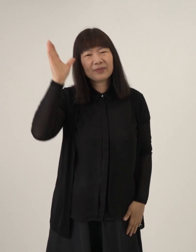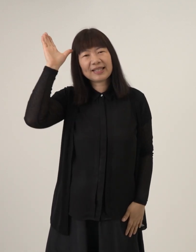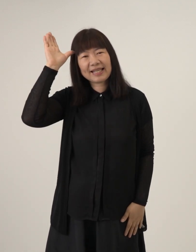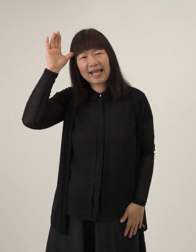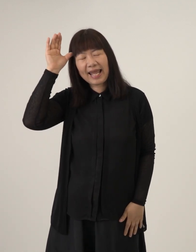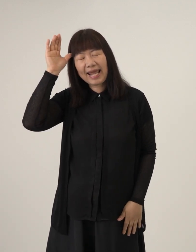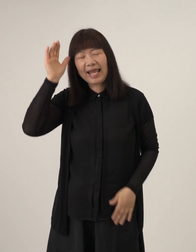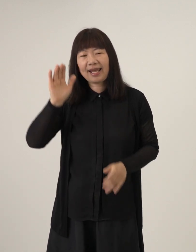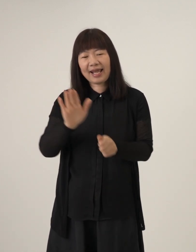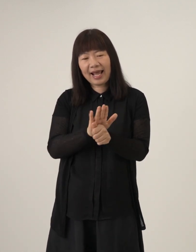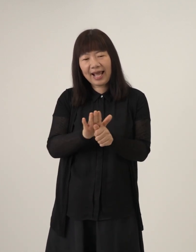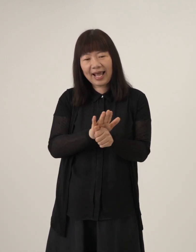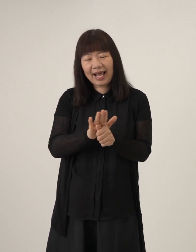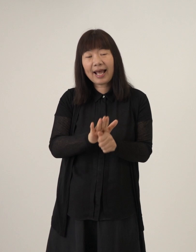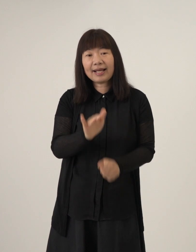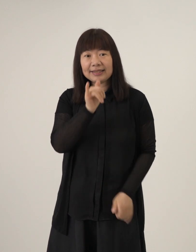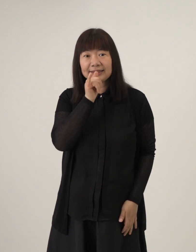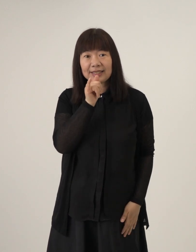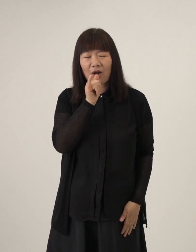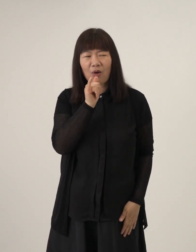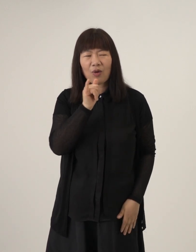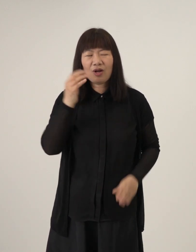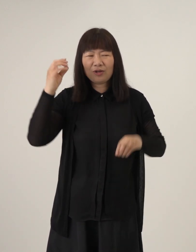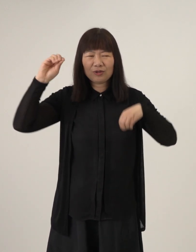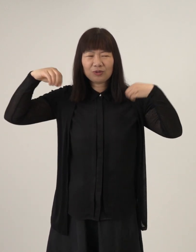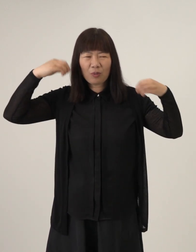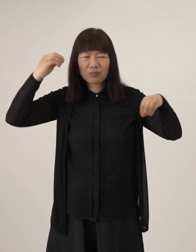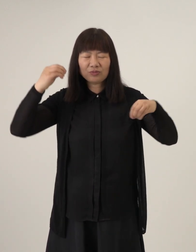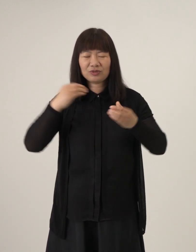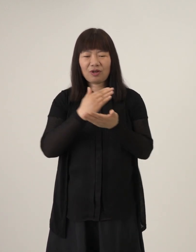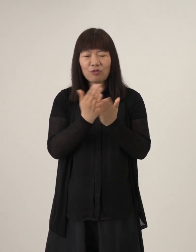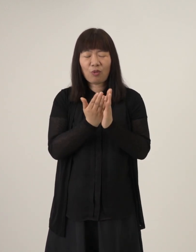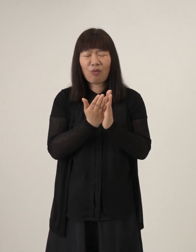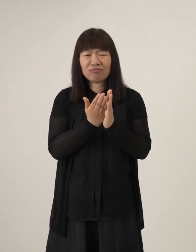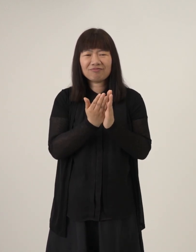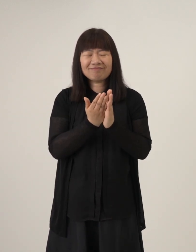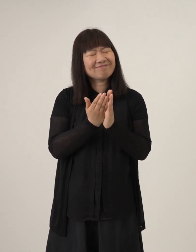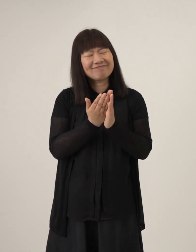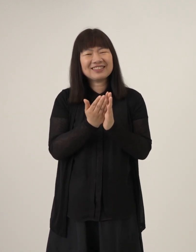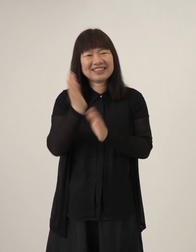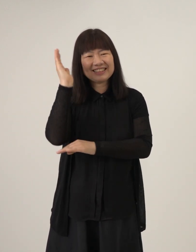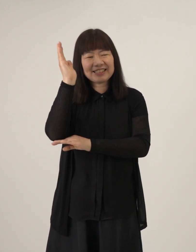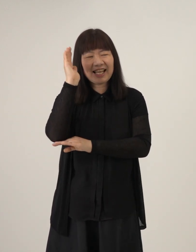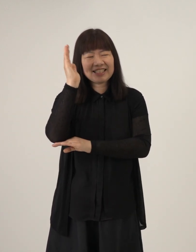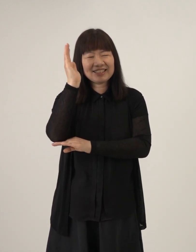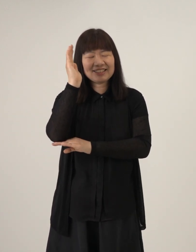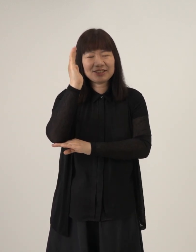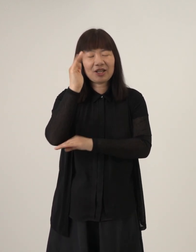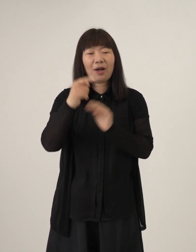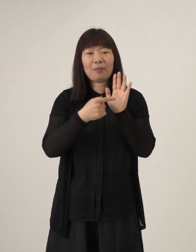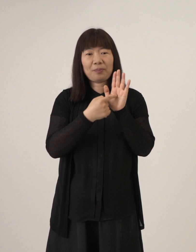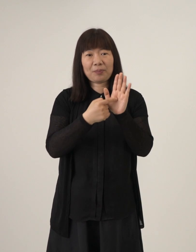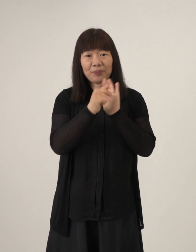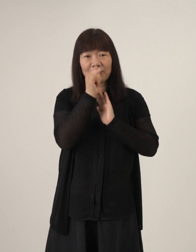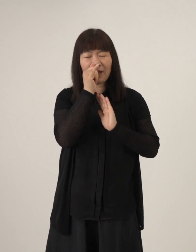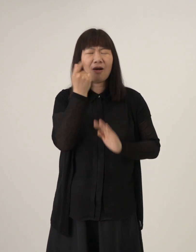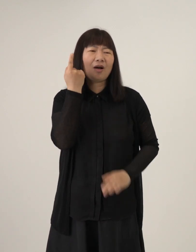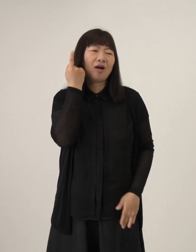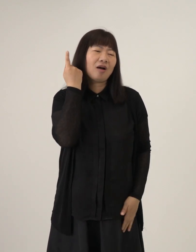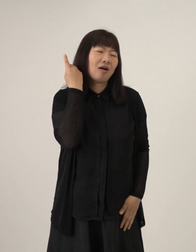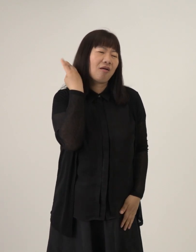애완견이라든지 이 동물들의 갖가지 희한한 사연들이 많이 방영이 돼요. 며칠